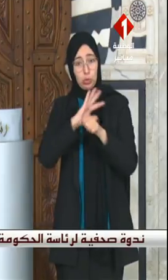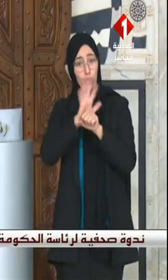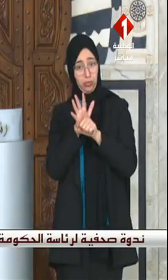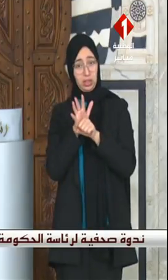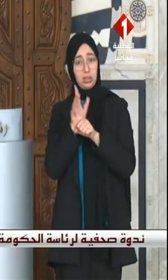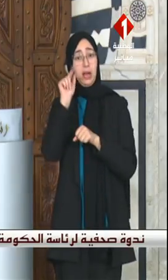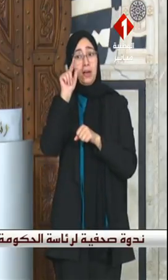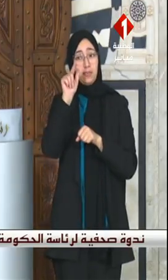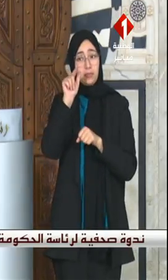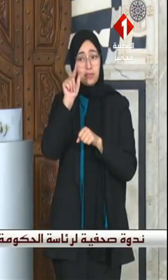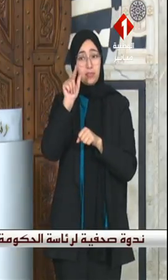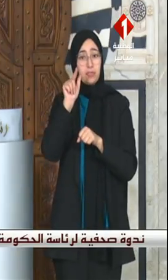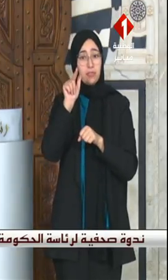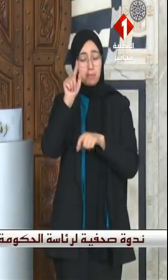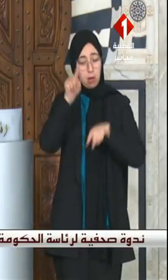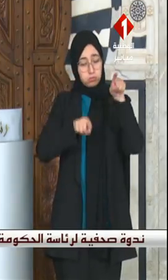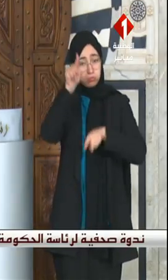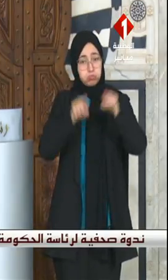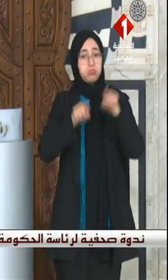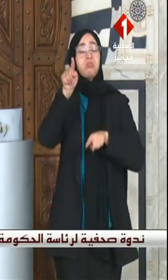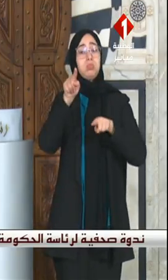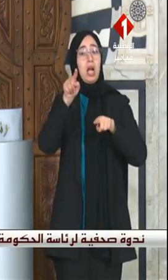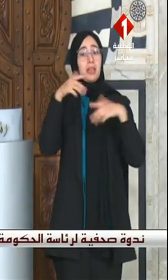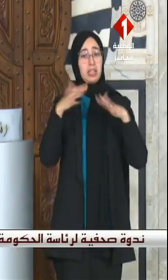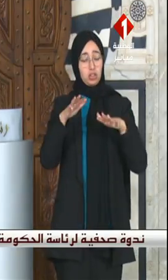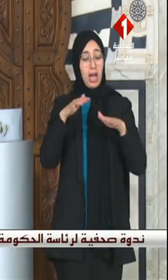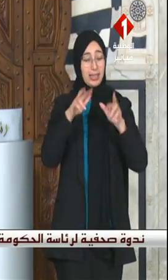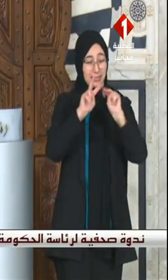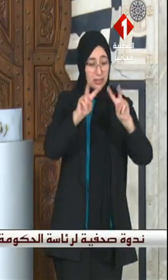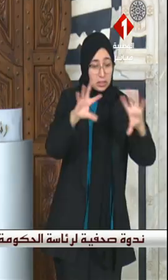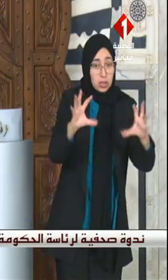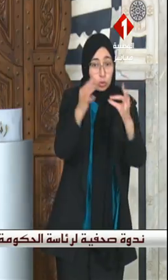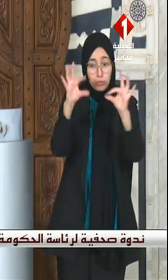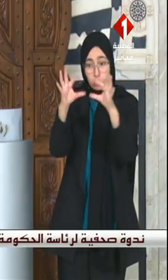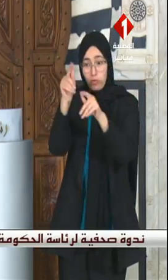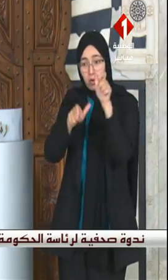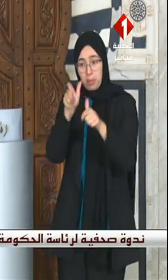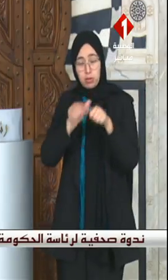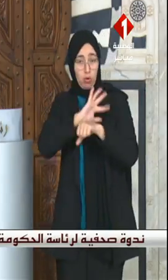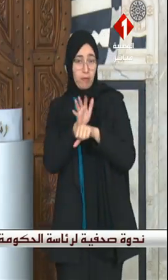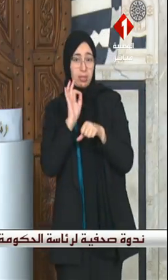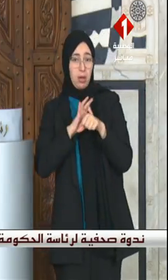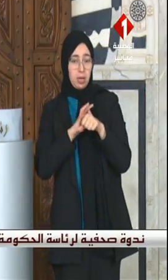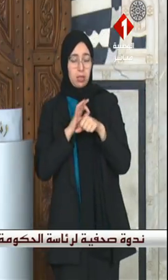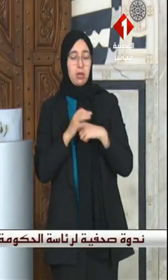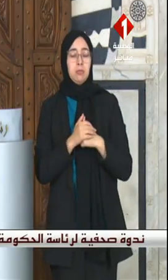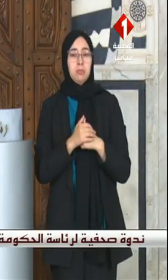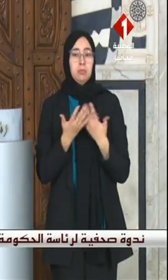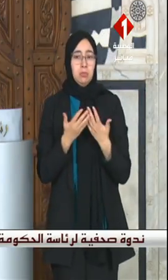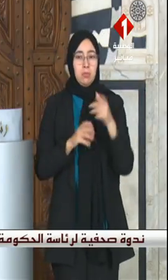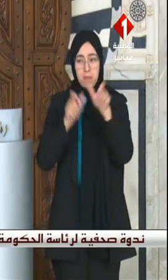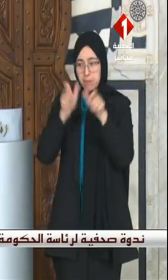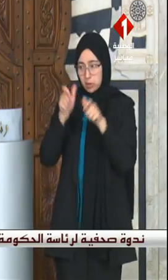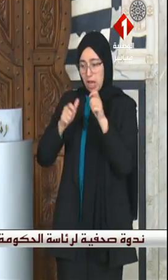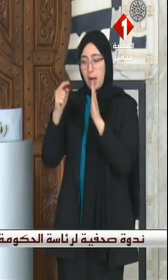فما الانفستيغاسيون تاع ليبيديمي اللي هي التقصي الميداني للحالة الوبائية اللي يعتمد على